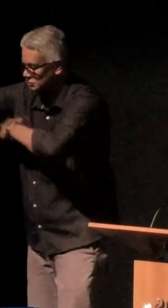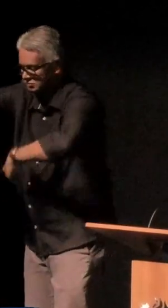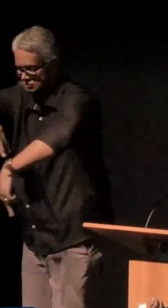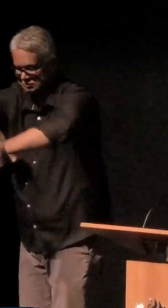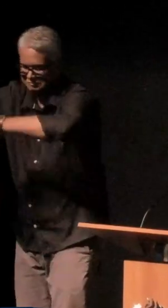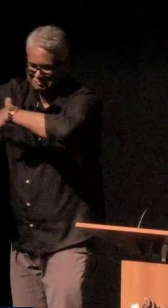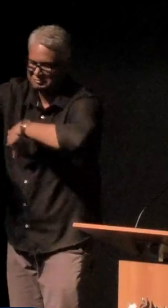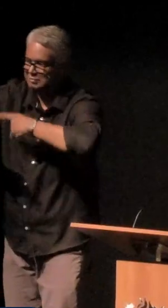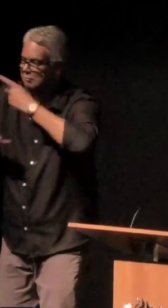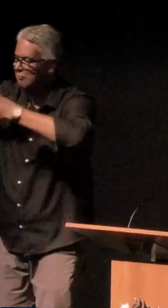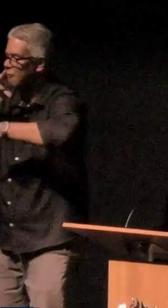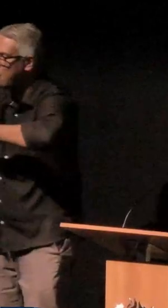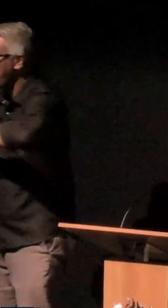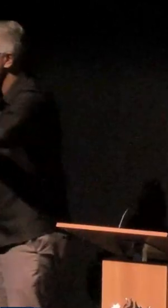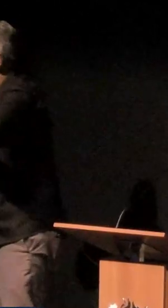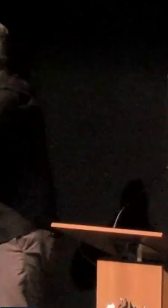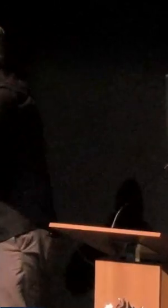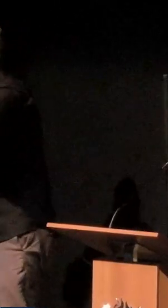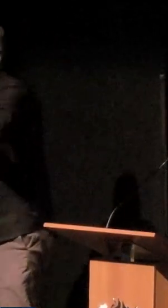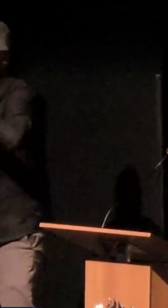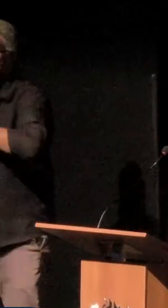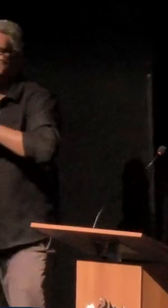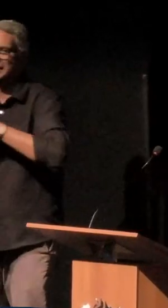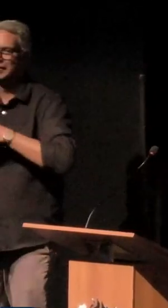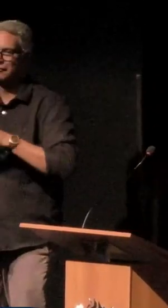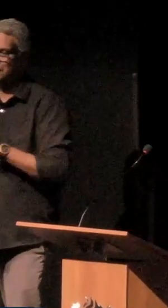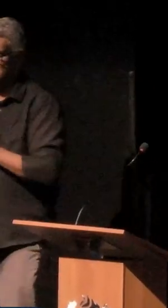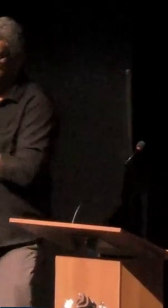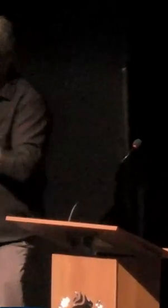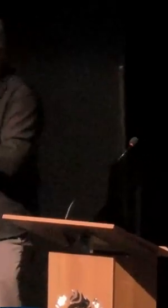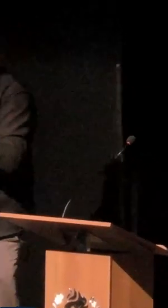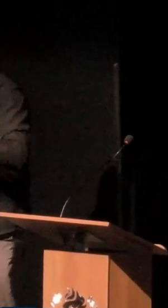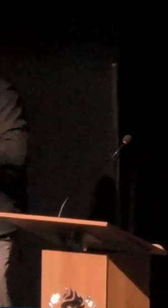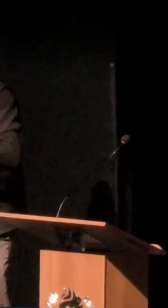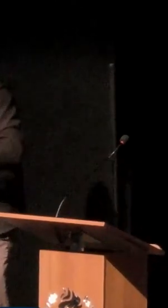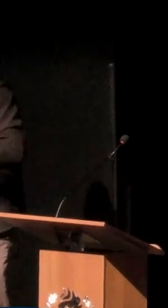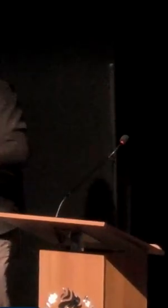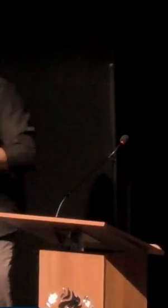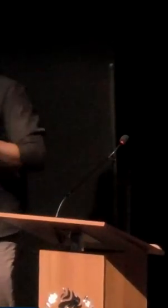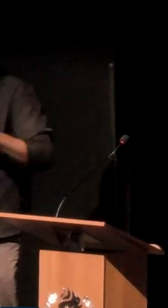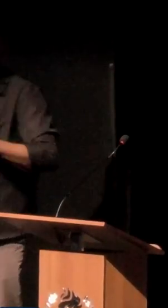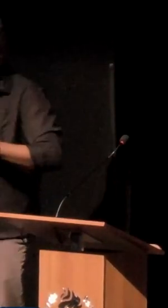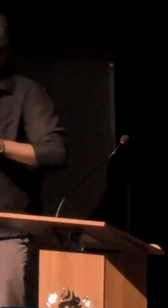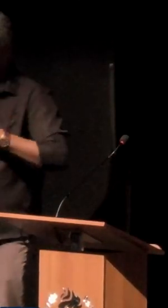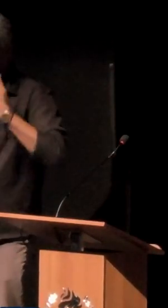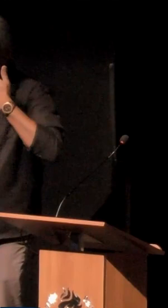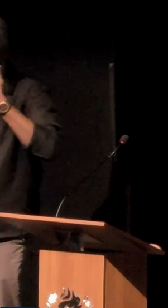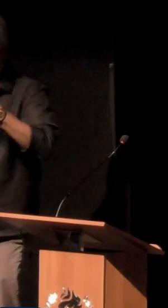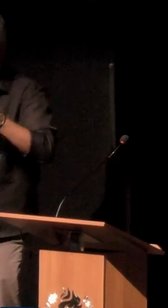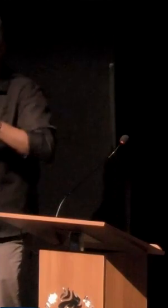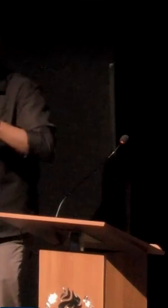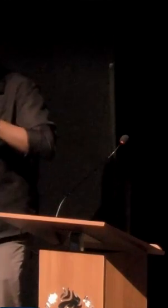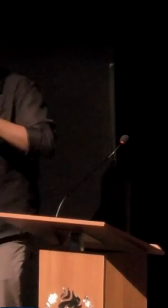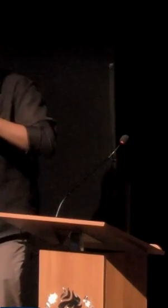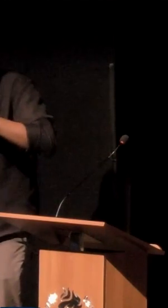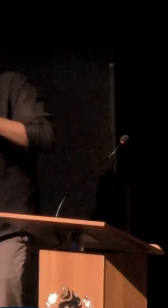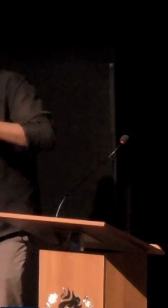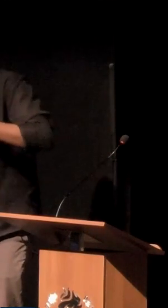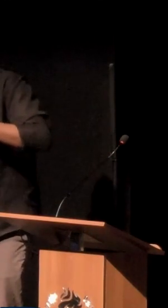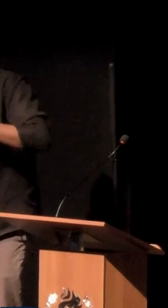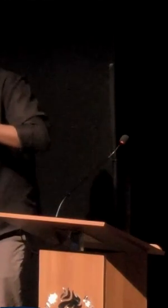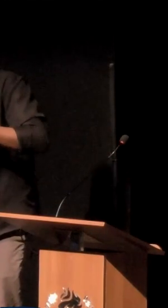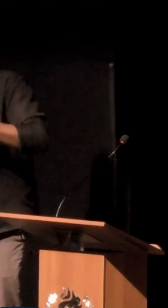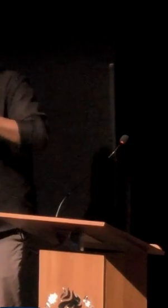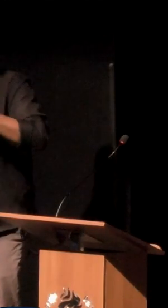mas vou tentar me controlar aqui né para não ficar na frente lá da apresentação bem então e quem já passou também lá na tenda por favor super